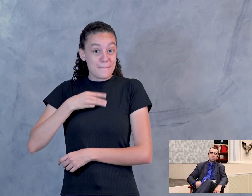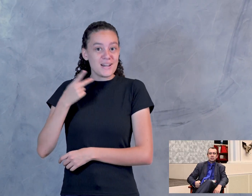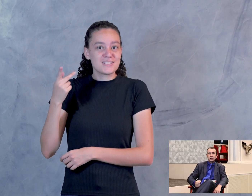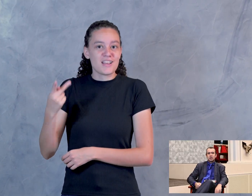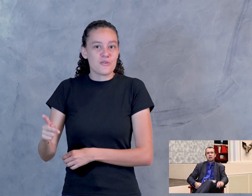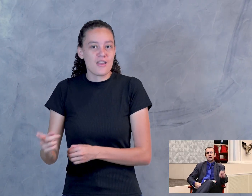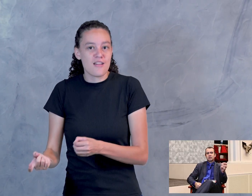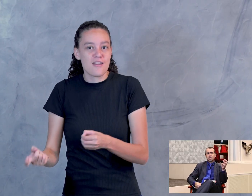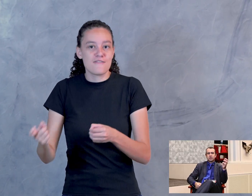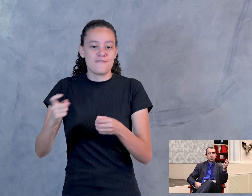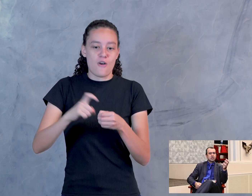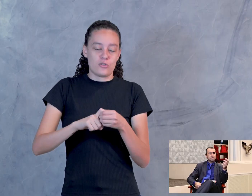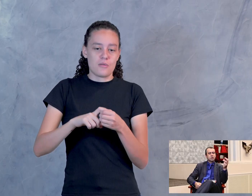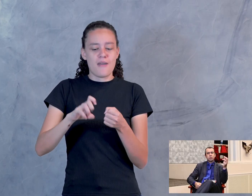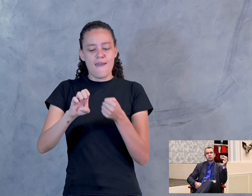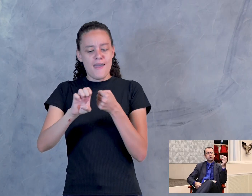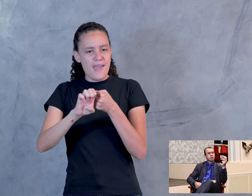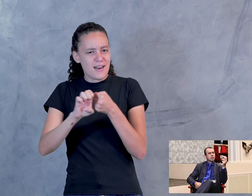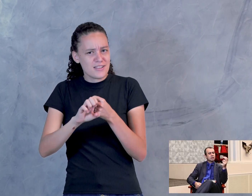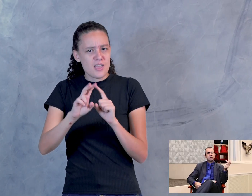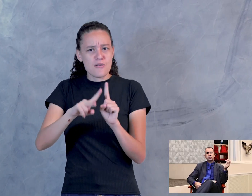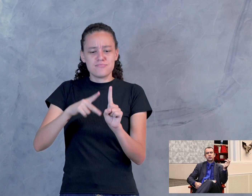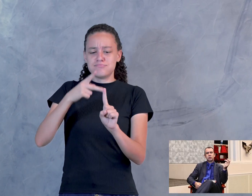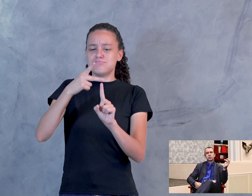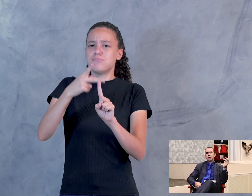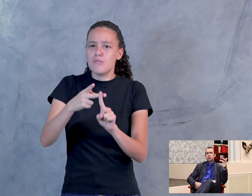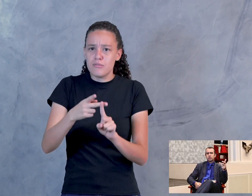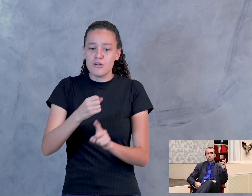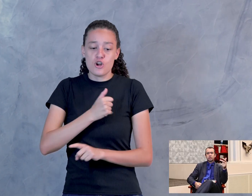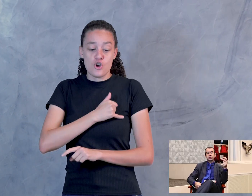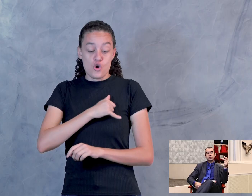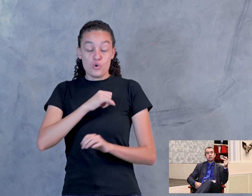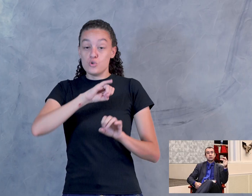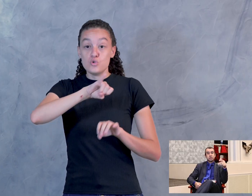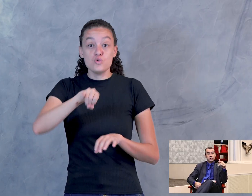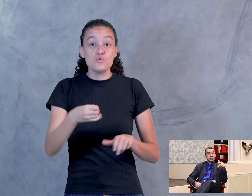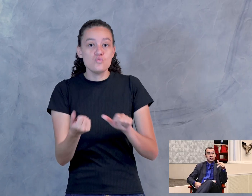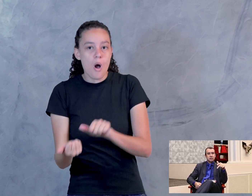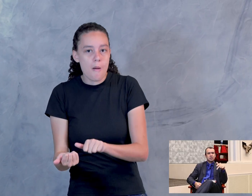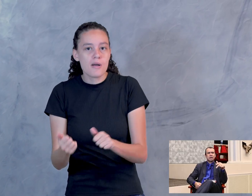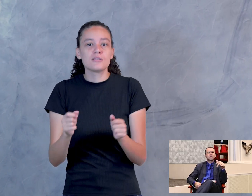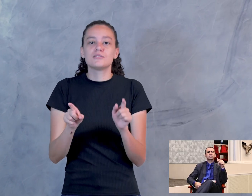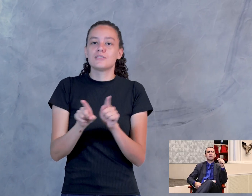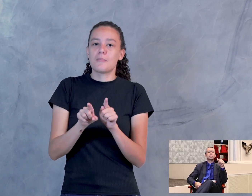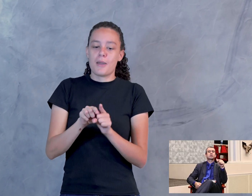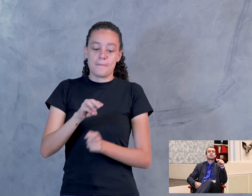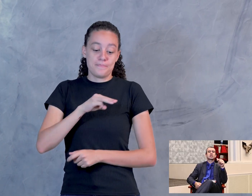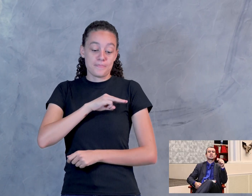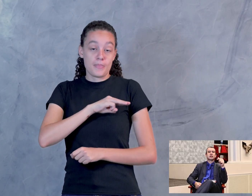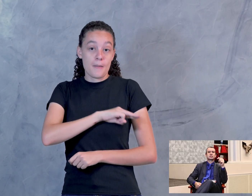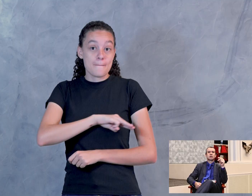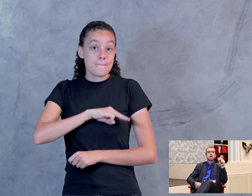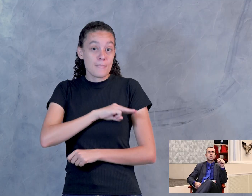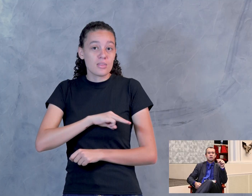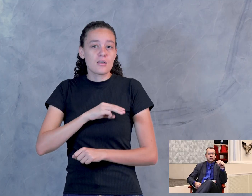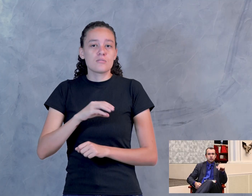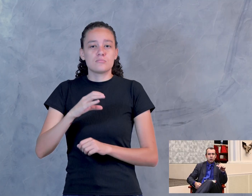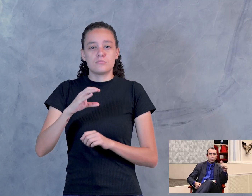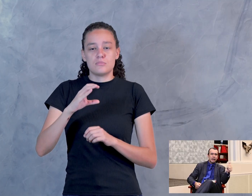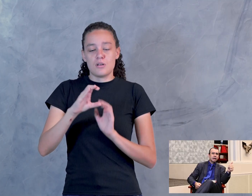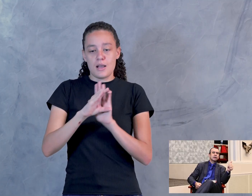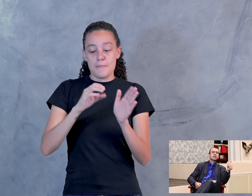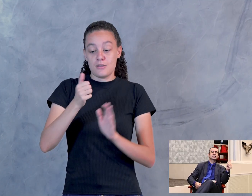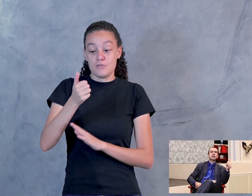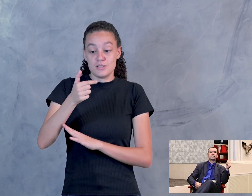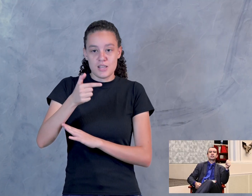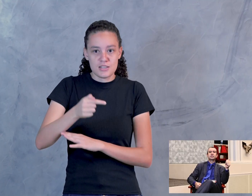desse Elias, que ele esteve em Eliseu, porção dobrada, em João. O Senhor Jesus Cristo disse em Mateus capítulo 17 que